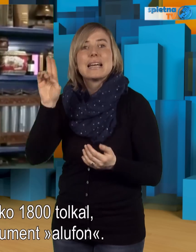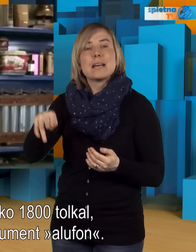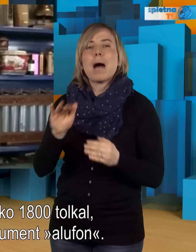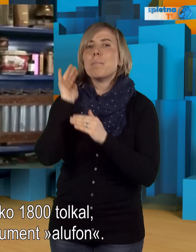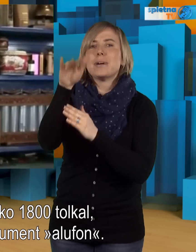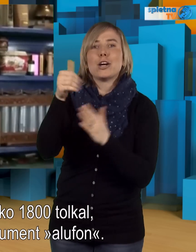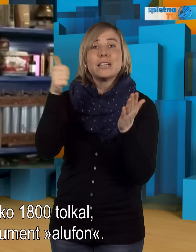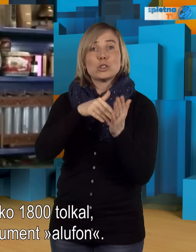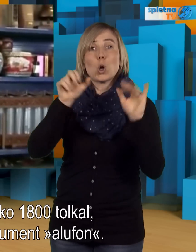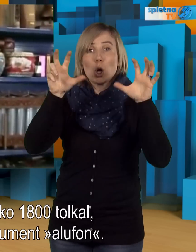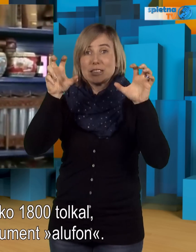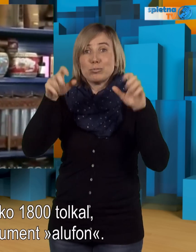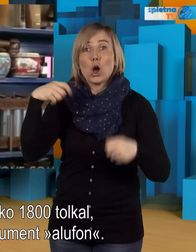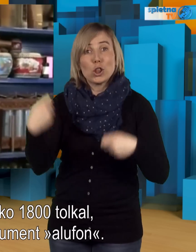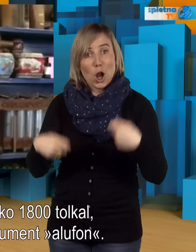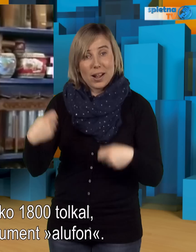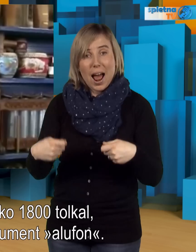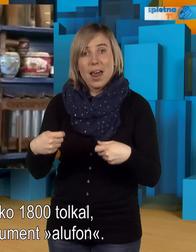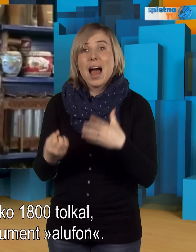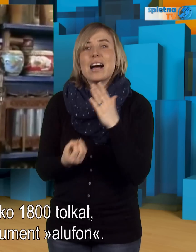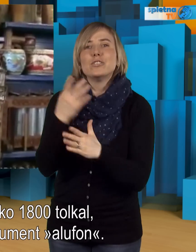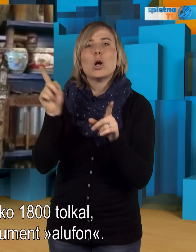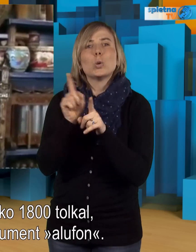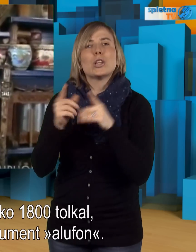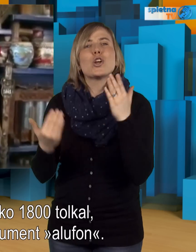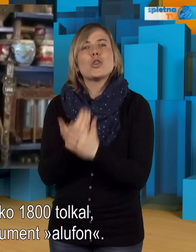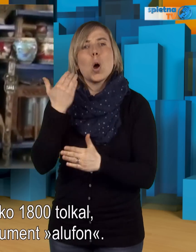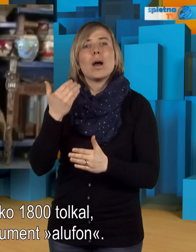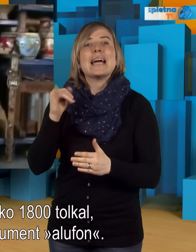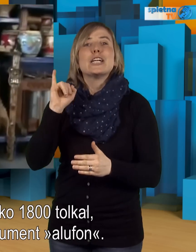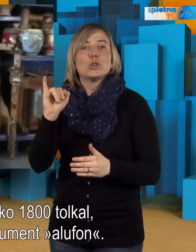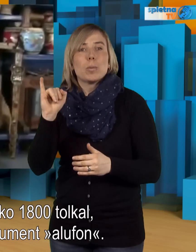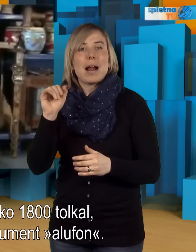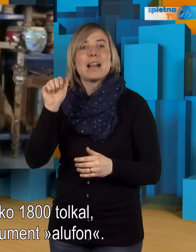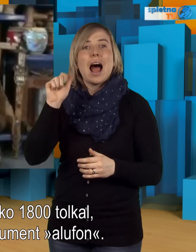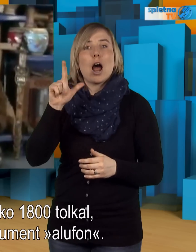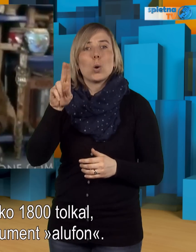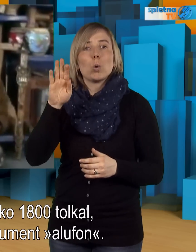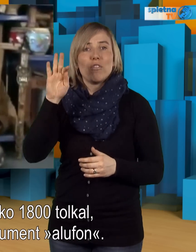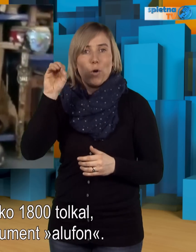preko 1800 tolkal. Razvila je tudi nov inštrument, alufon.